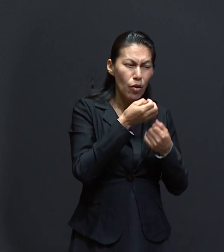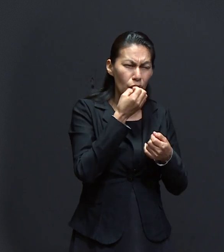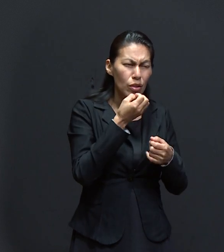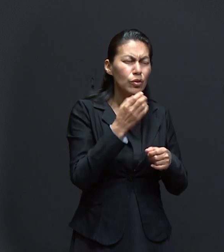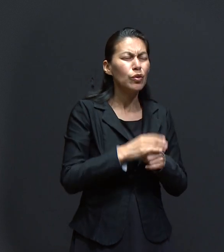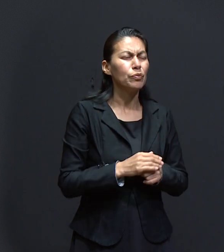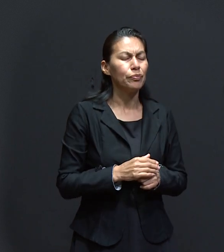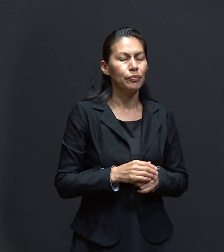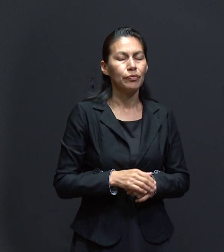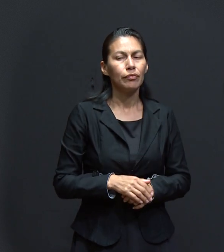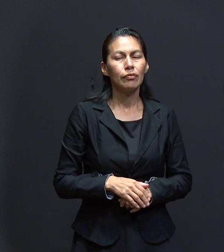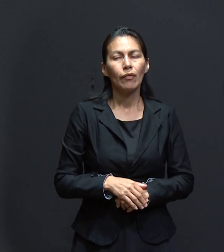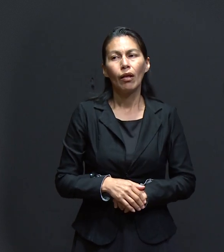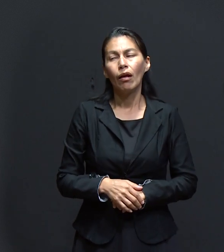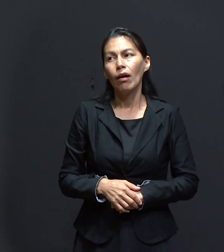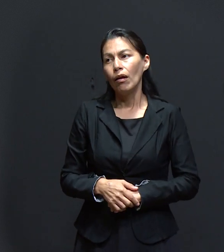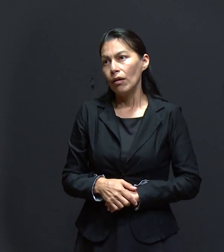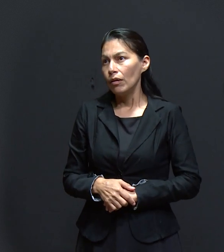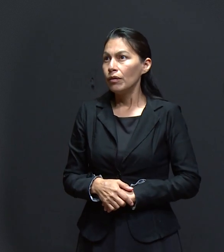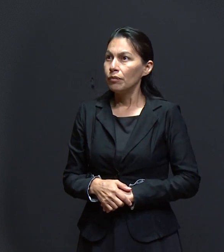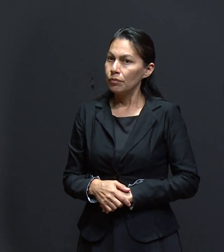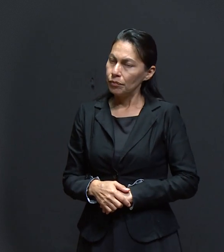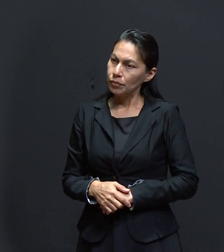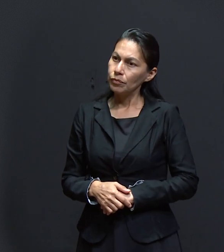divina manifestada en oración